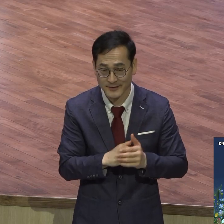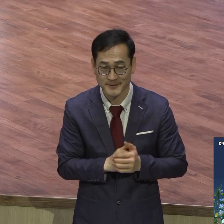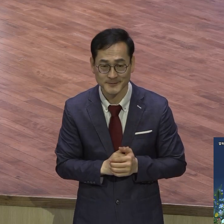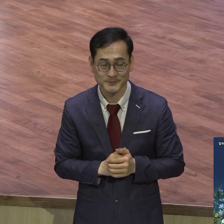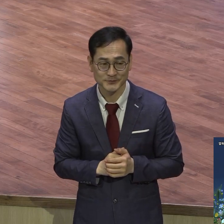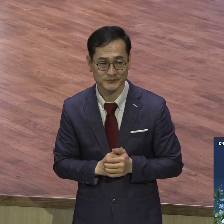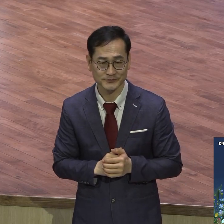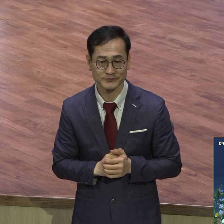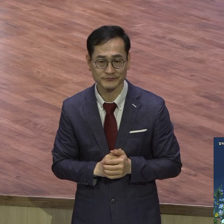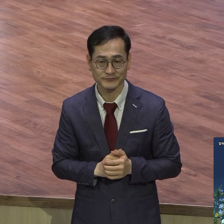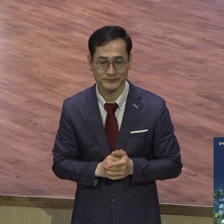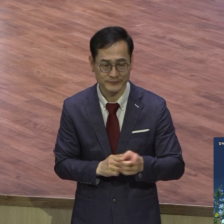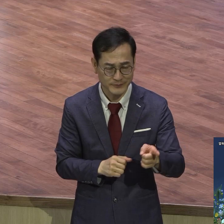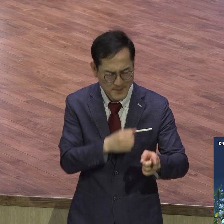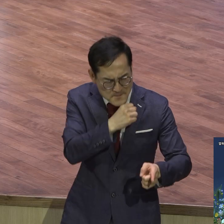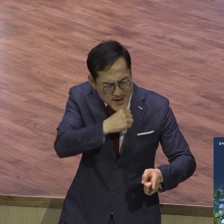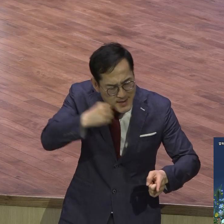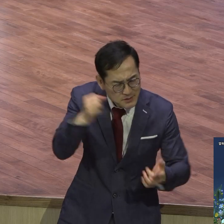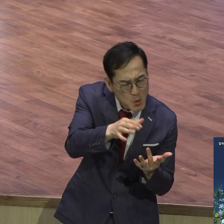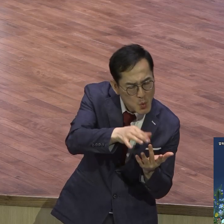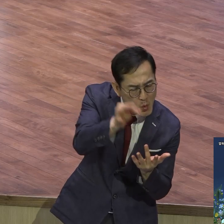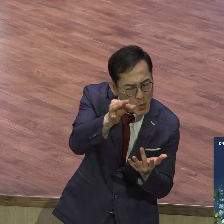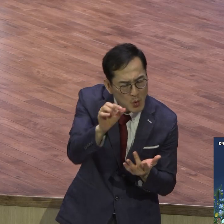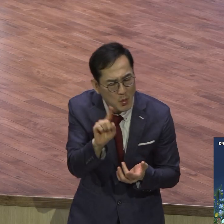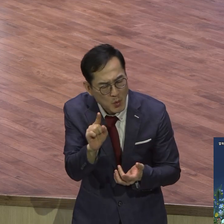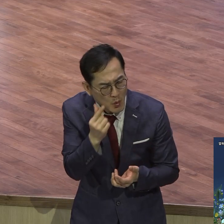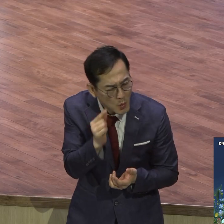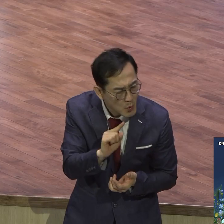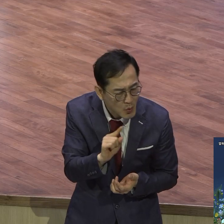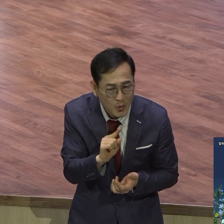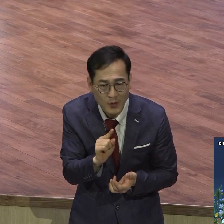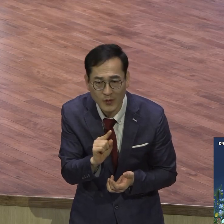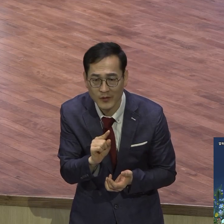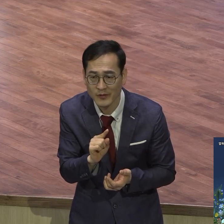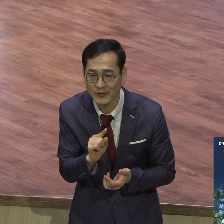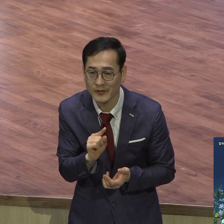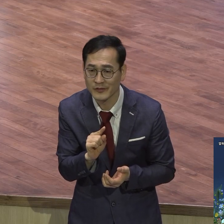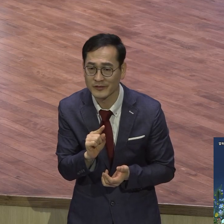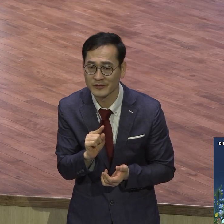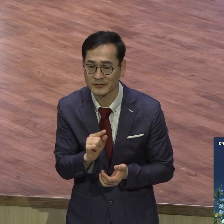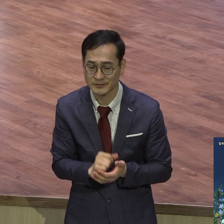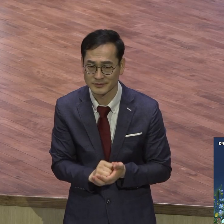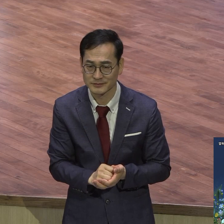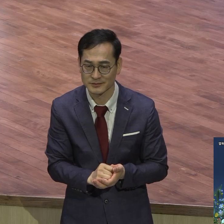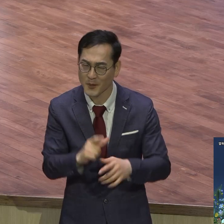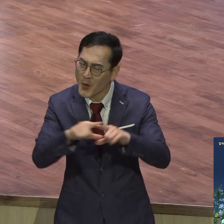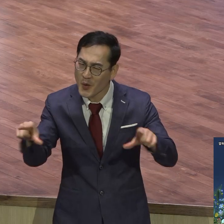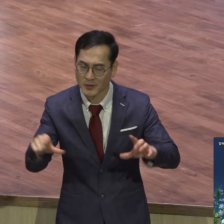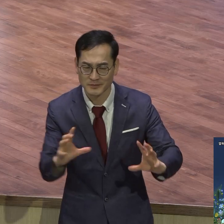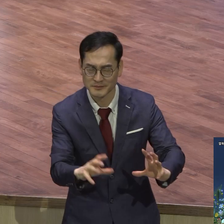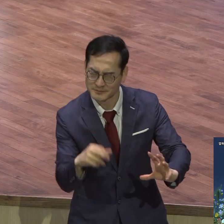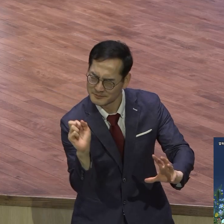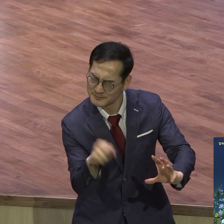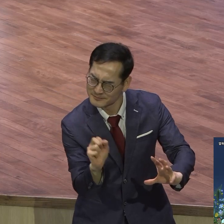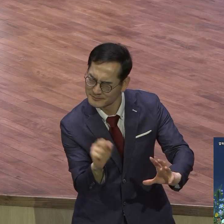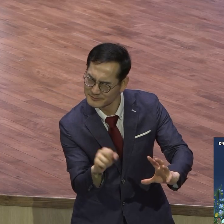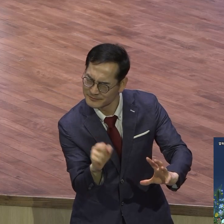잘 고를 수 있느냐 어떤 것이 맛이 좋으냐 보통은 그러죠. 손으로 탕탕 때려보고